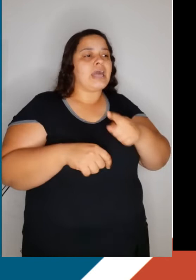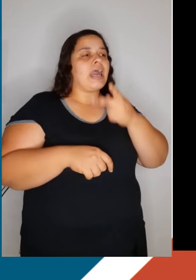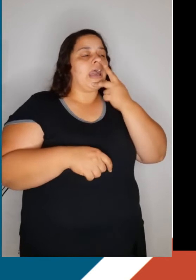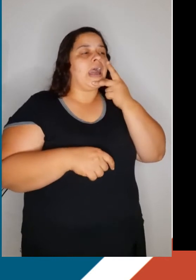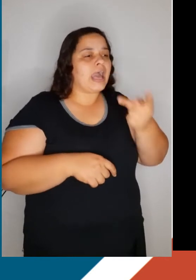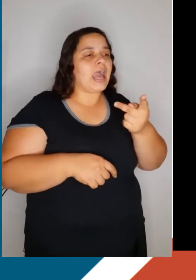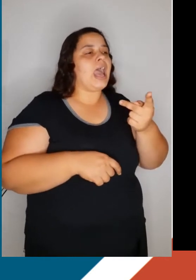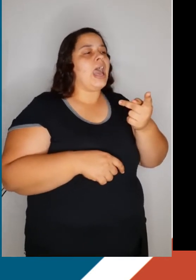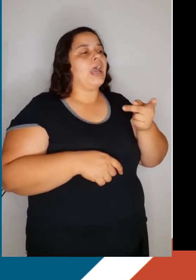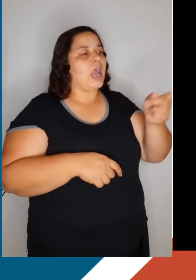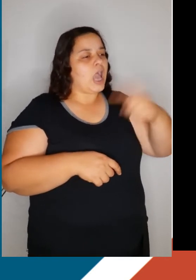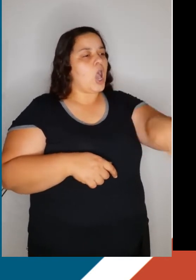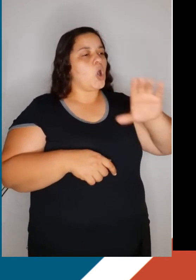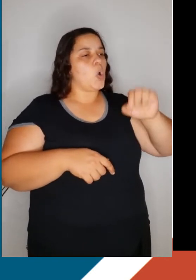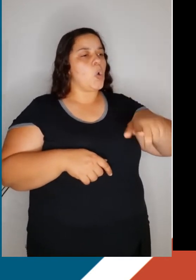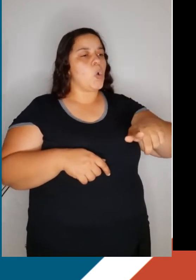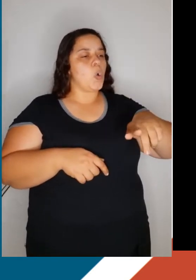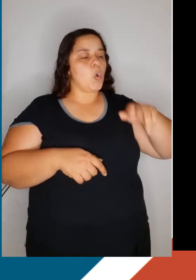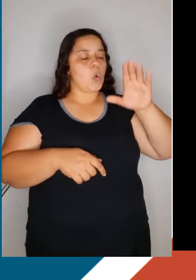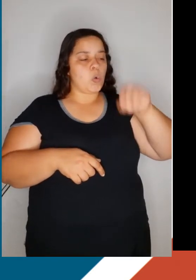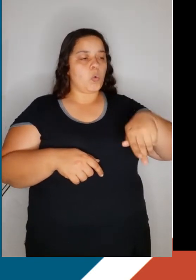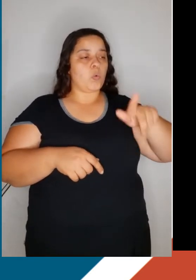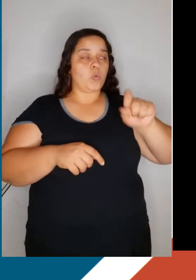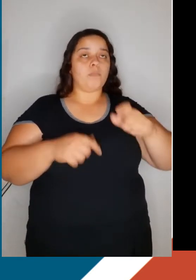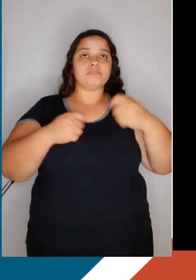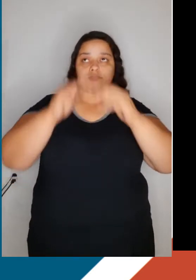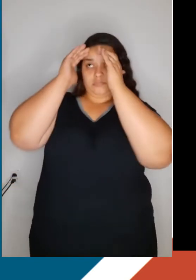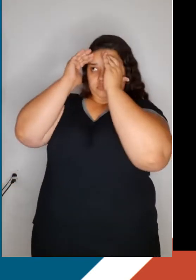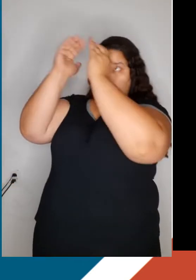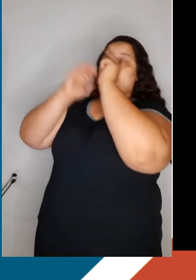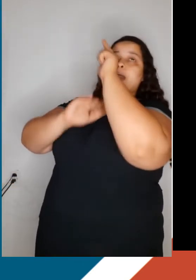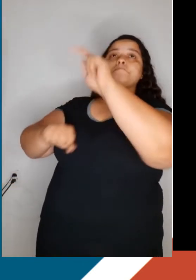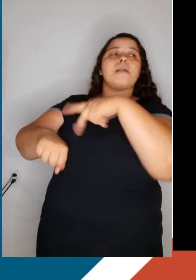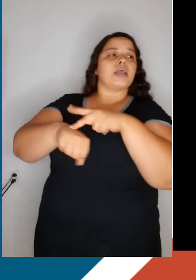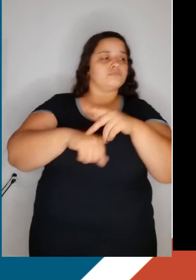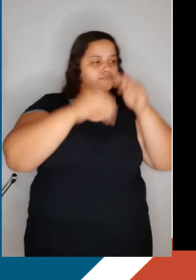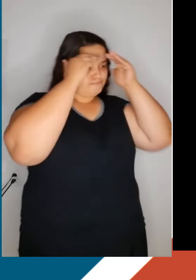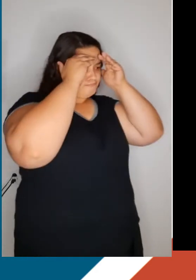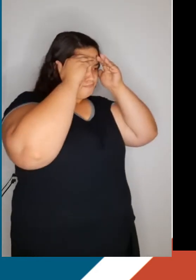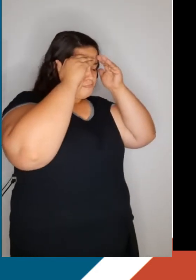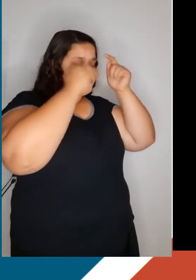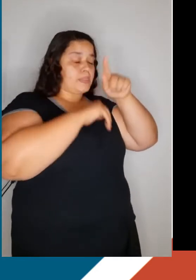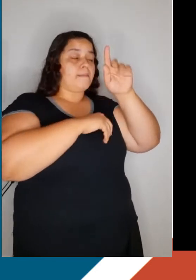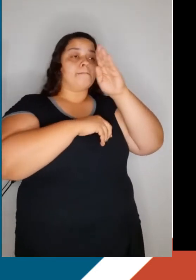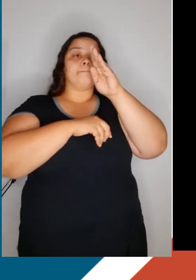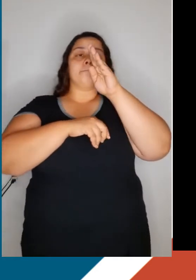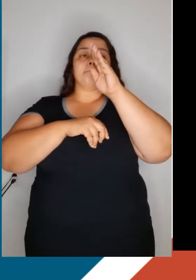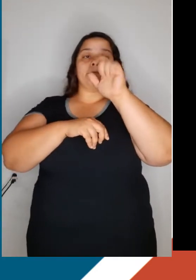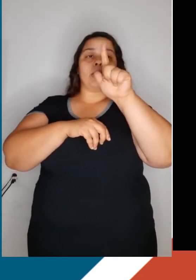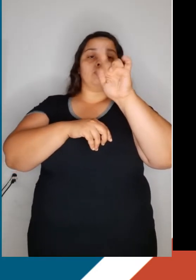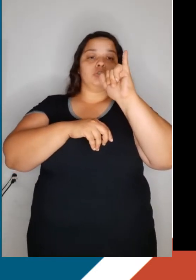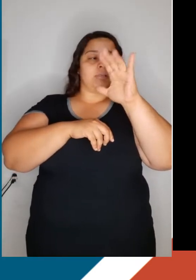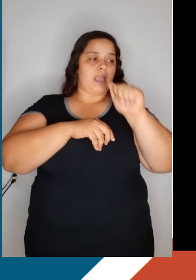dizer, a pátria desses congoleses seria a Bélgica. Em 1946, o autor do quadrinho, que é